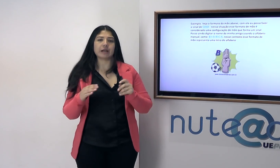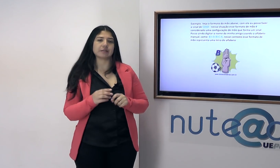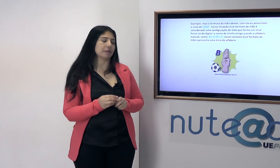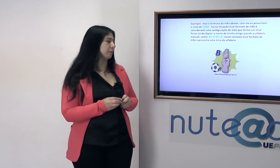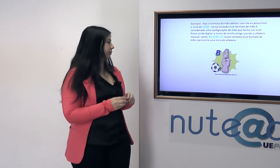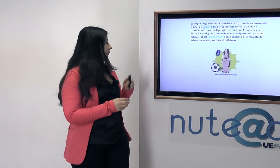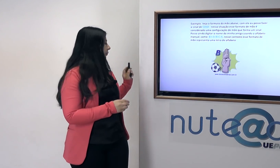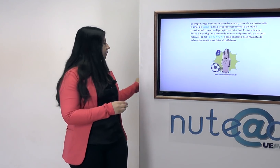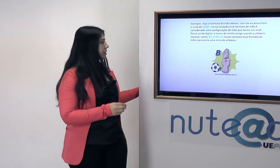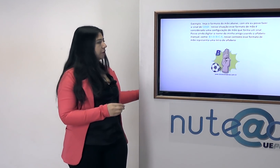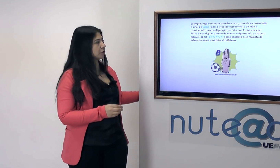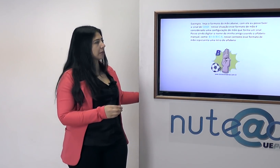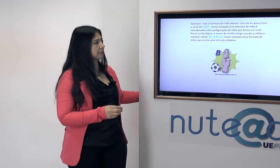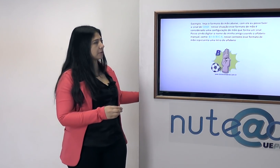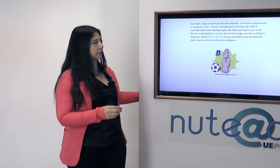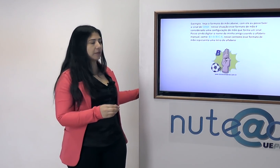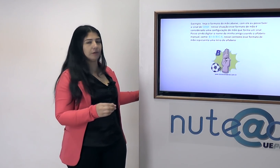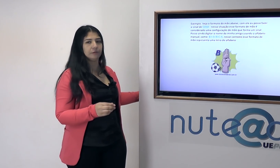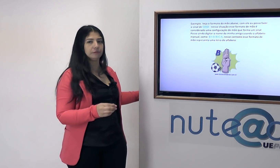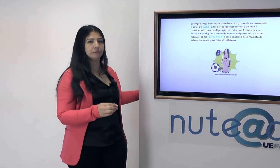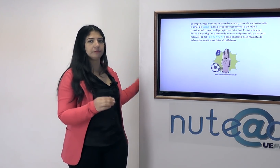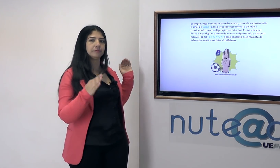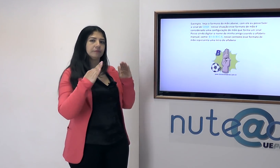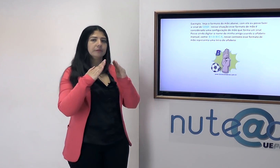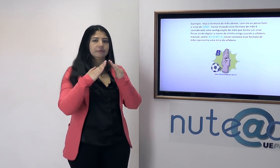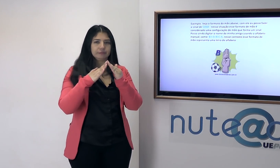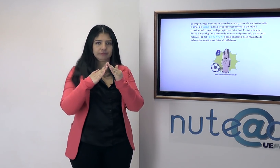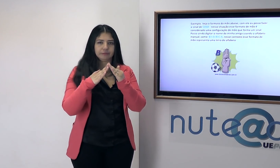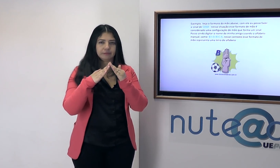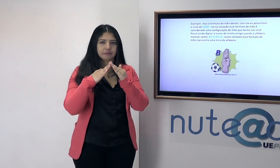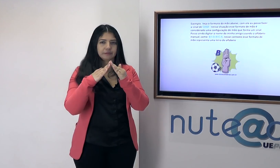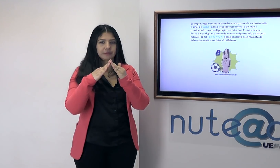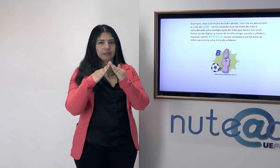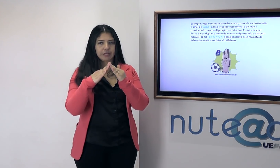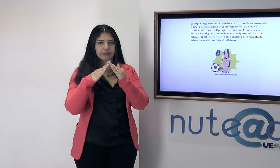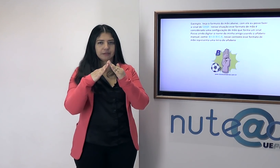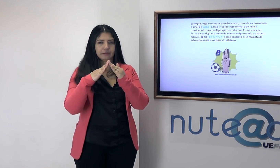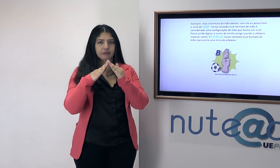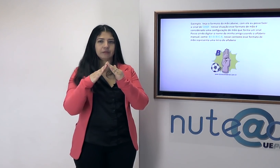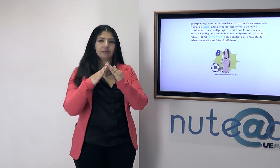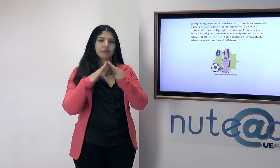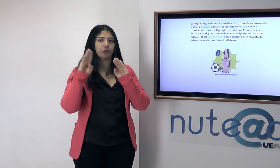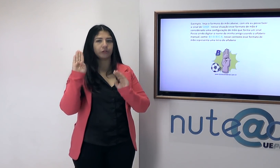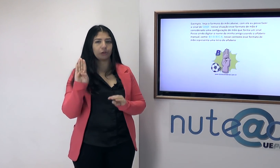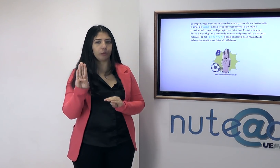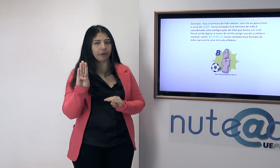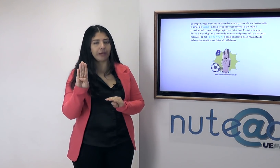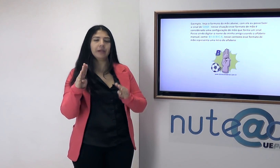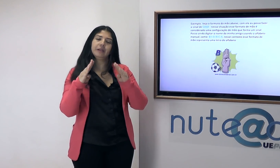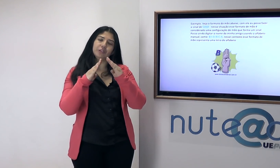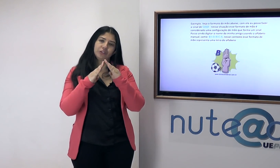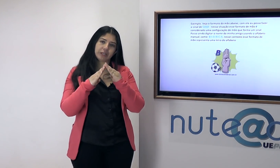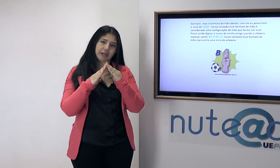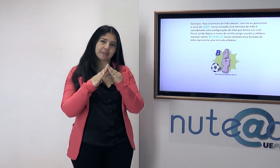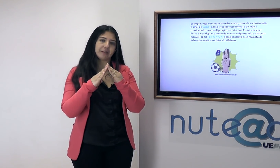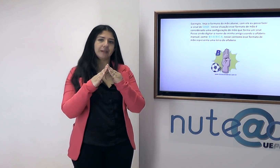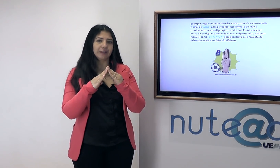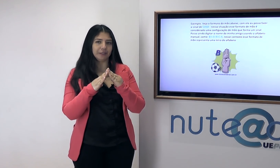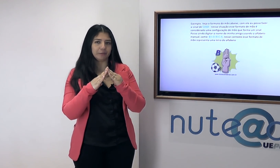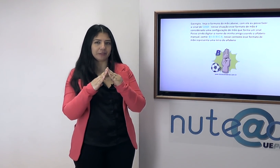casa. O sinal de casa é isso aqui, ó. Casa. Então, eu tenho o B de casa em Libras.